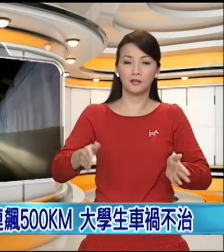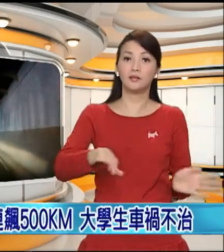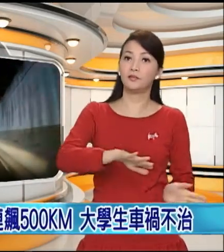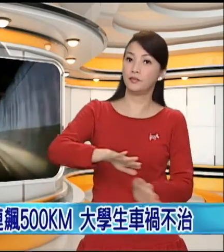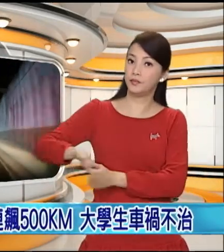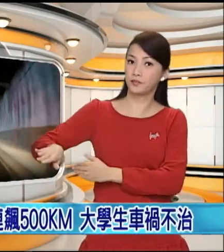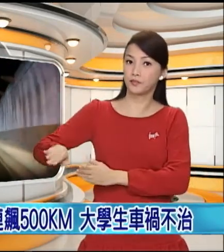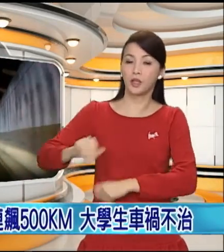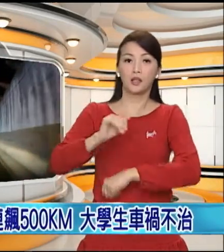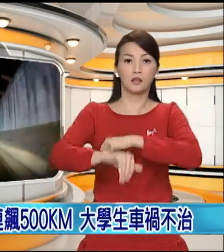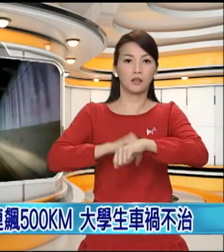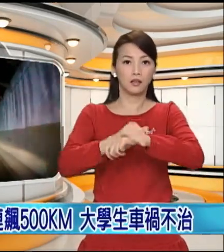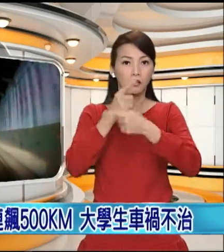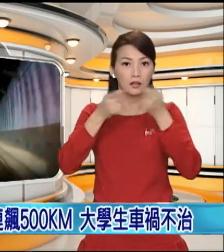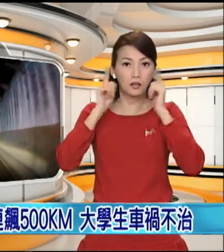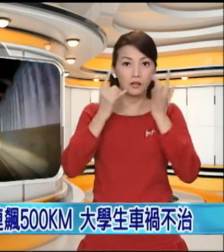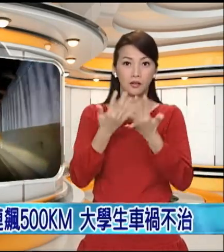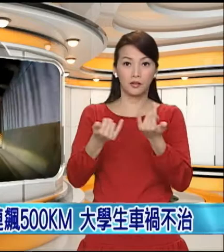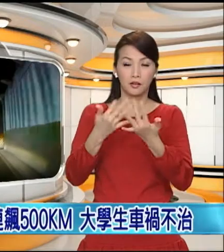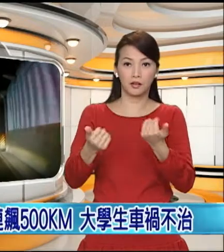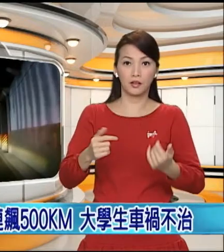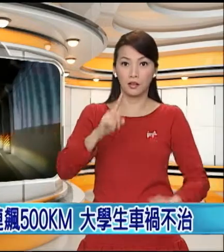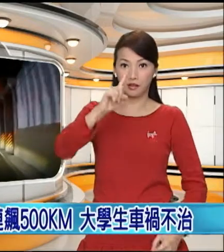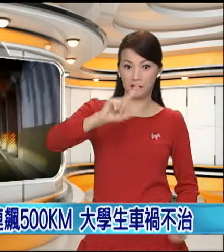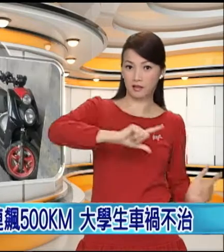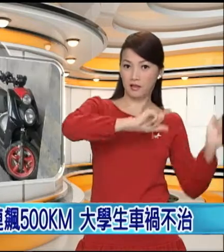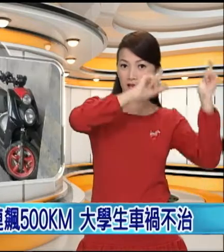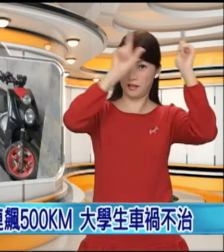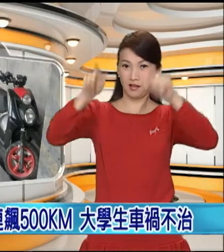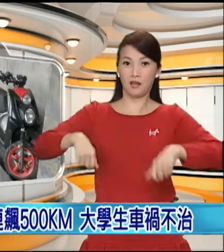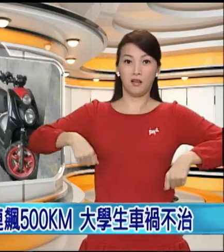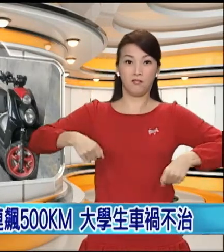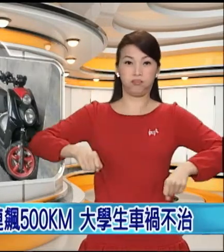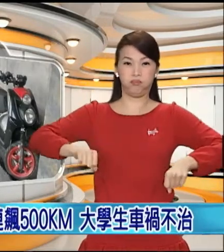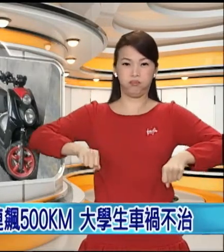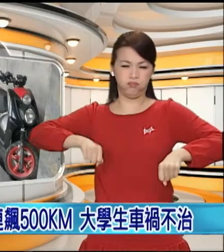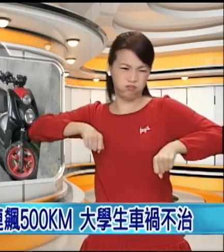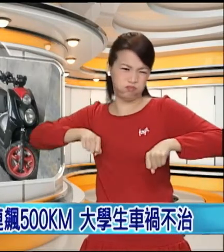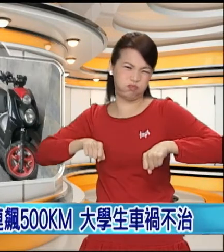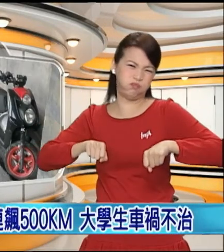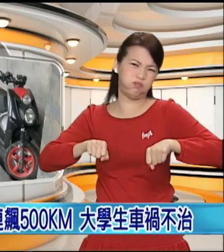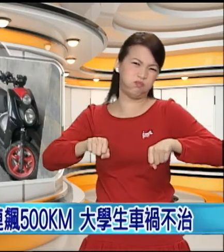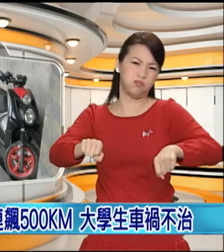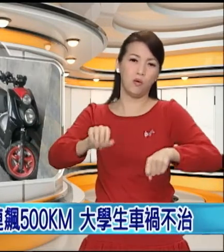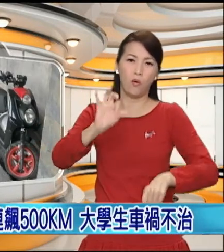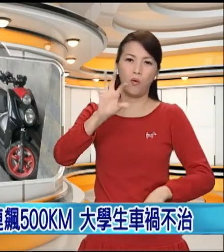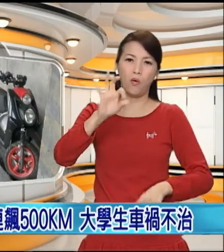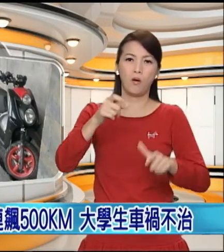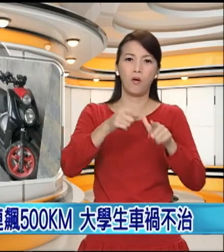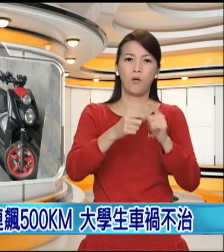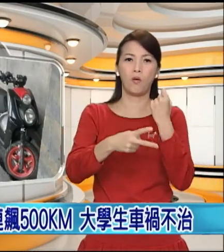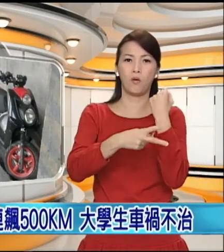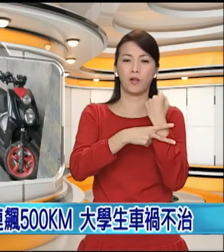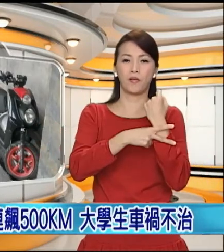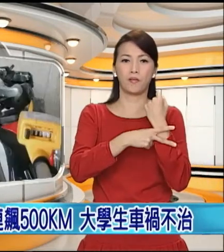生，是一天骑了500公里，从台南赶去台北，接着又要骑去花